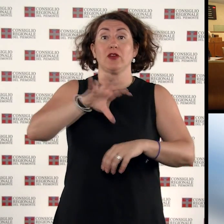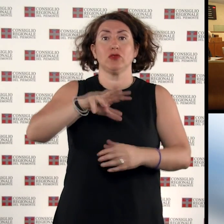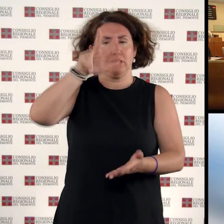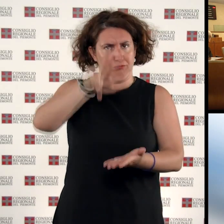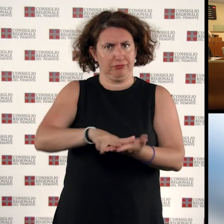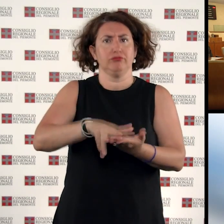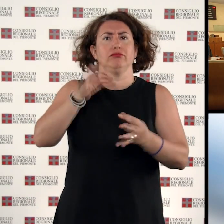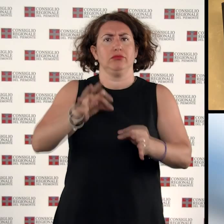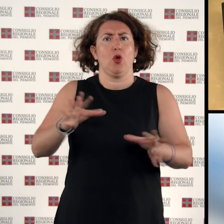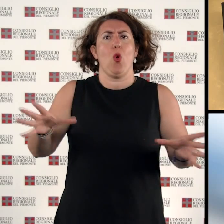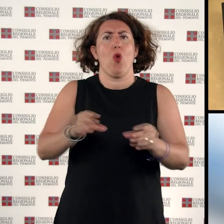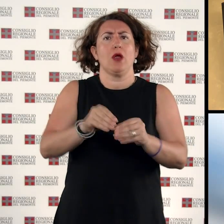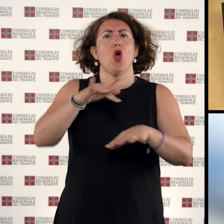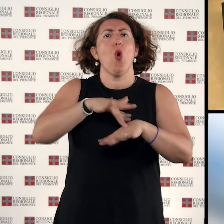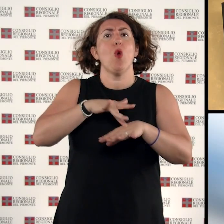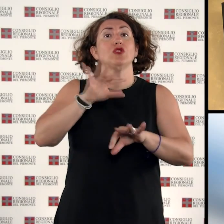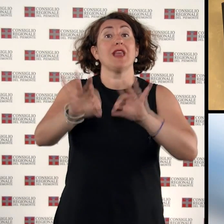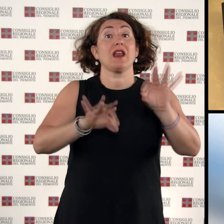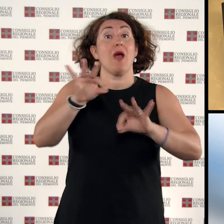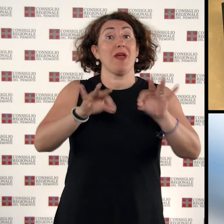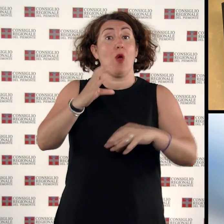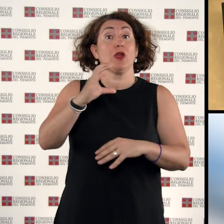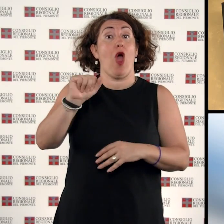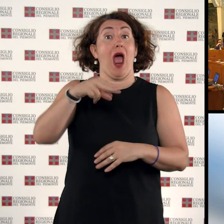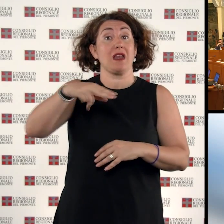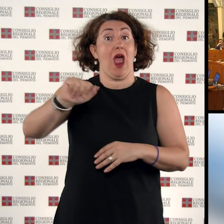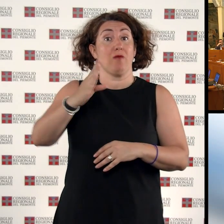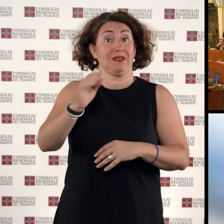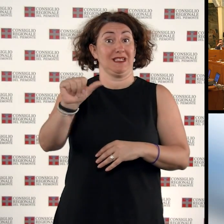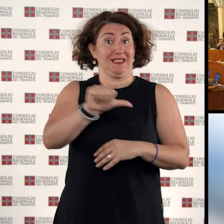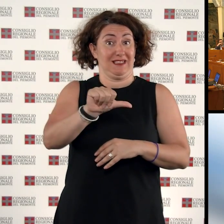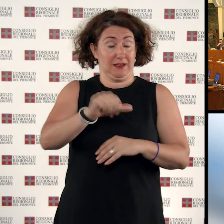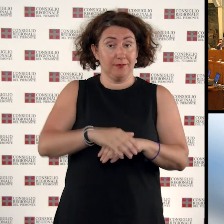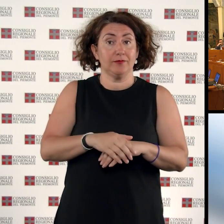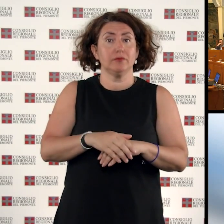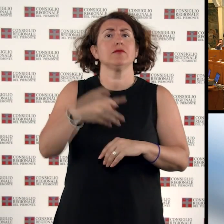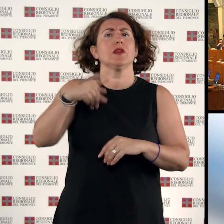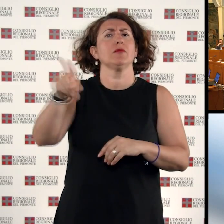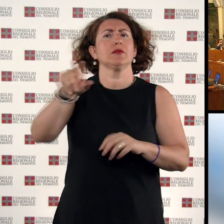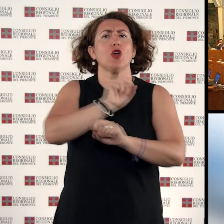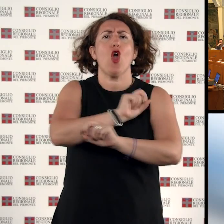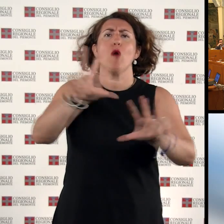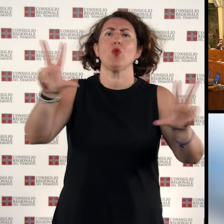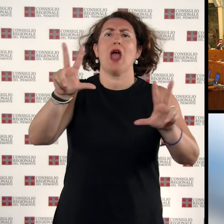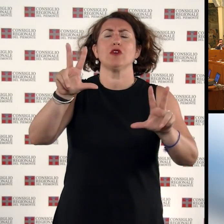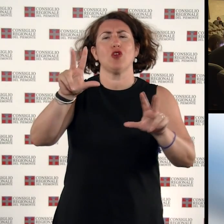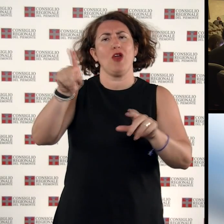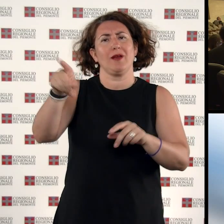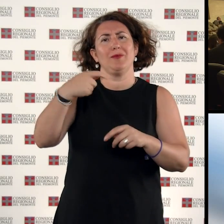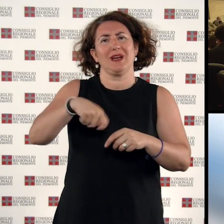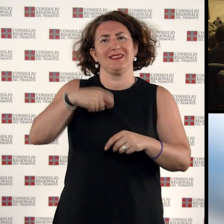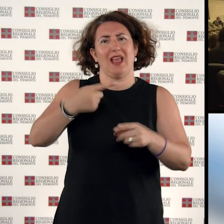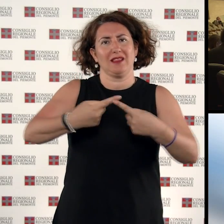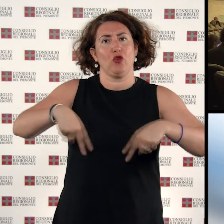l'uso terapeutico della cannabis. La seduta è proseguita con le comunicazioni del Presidente della Giunta sull'emergenza profughi, su cui